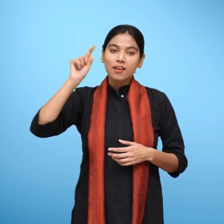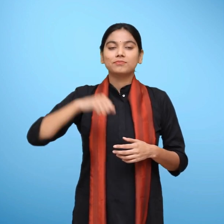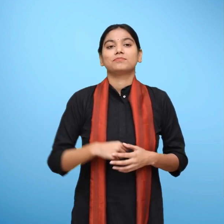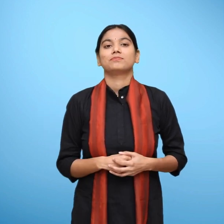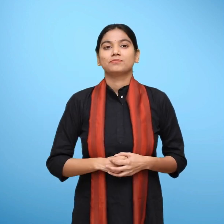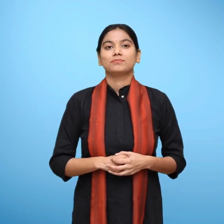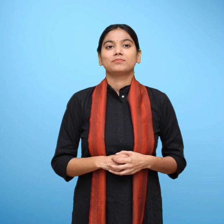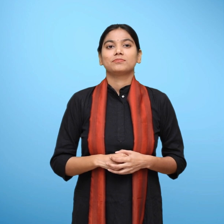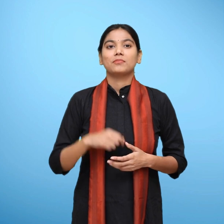नाना